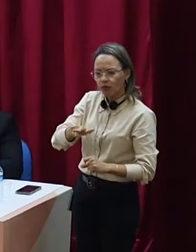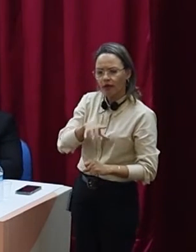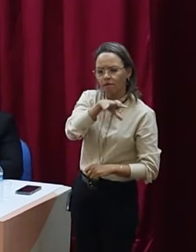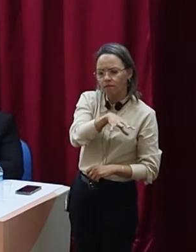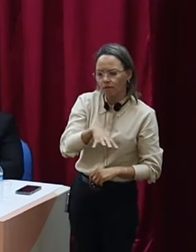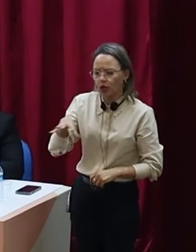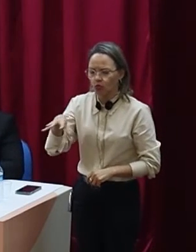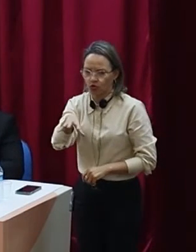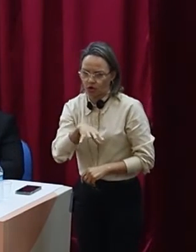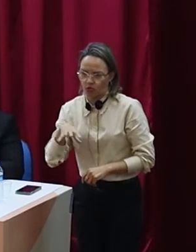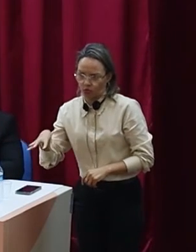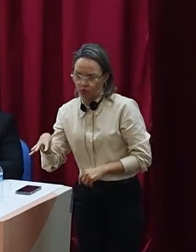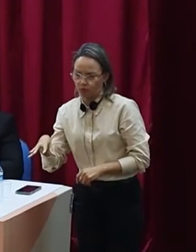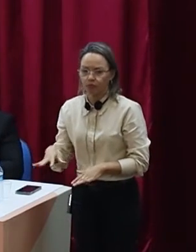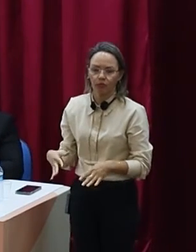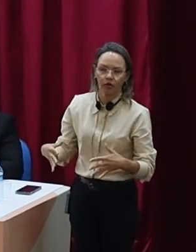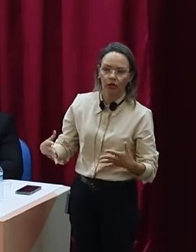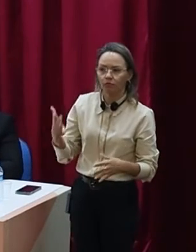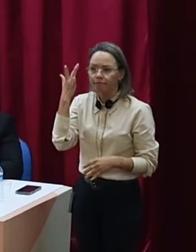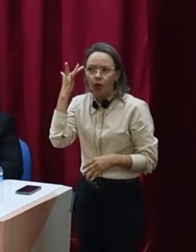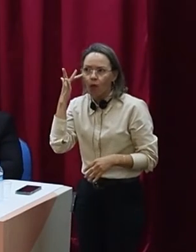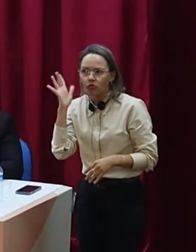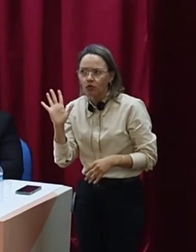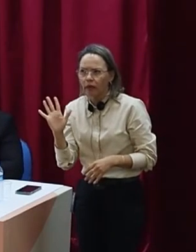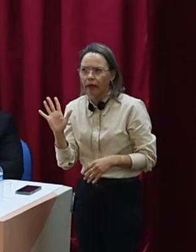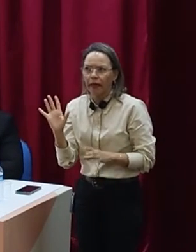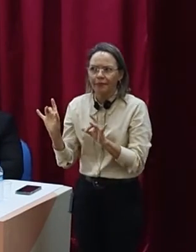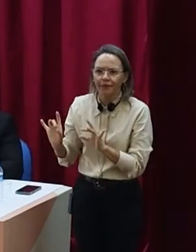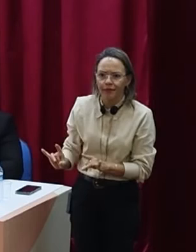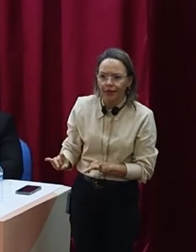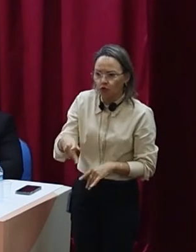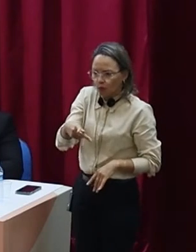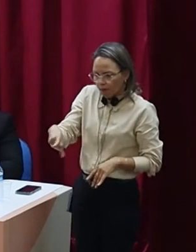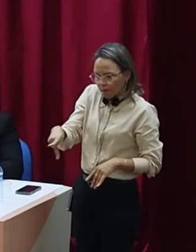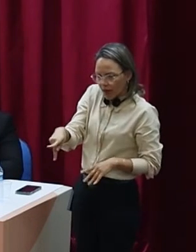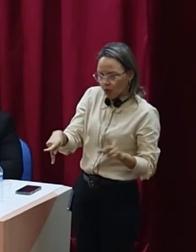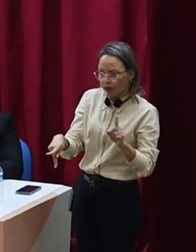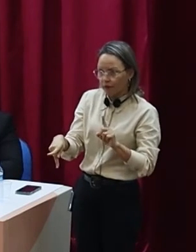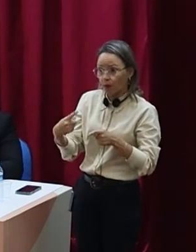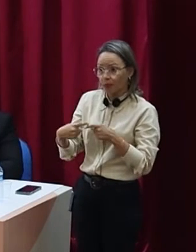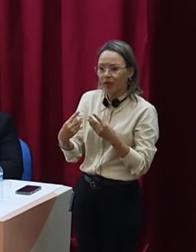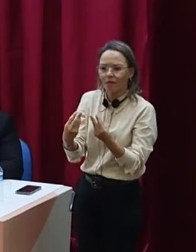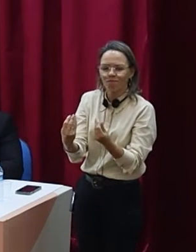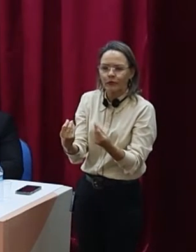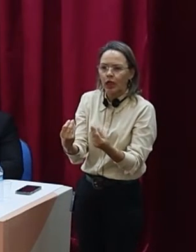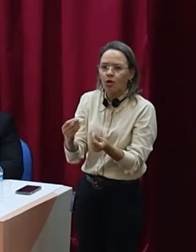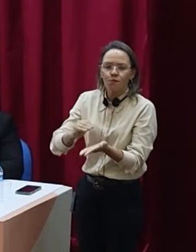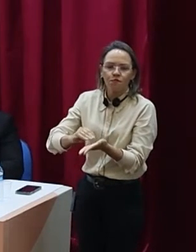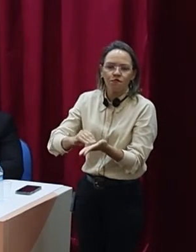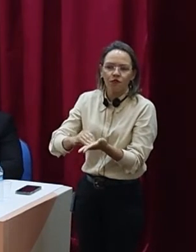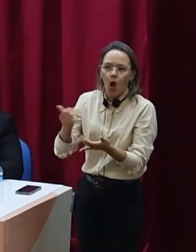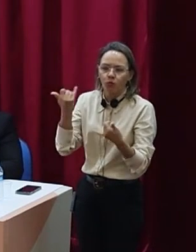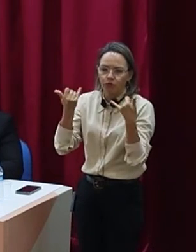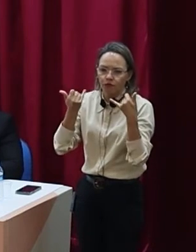territórios. Então, eu acho que eu não vou falar especificamente do caso do Paraguai, porque me faltam informações, né? Mas